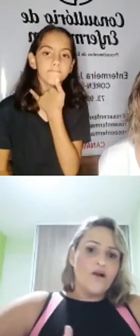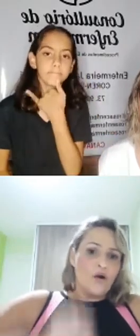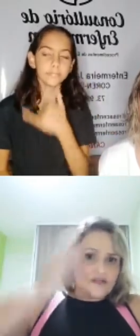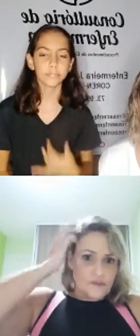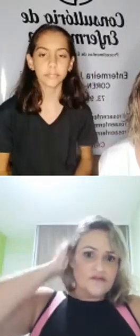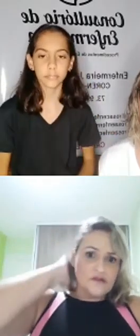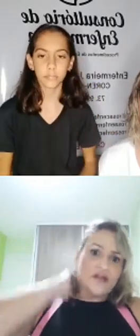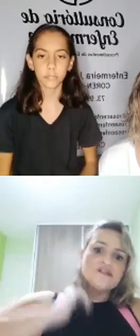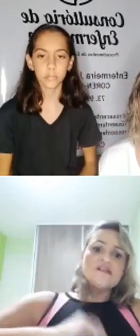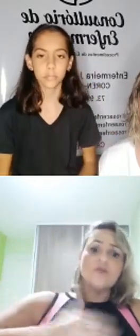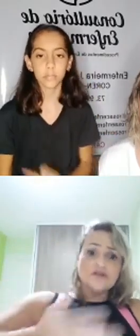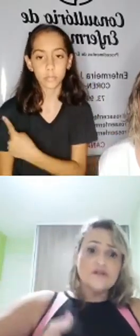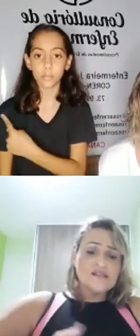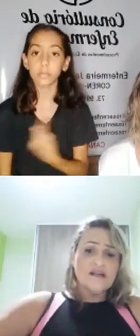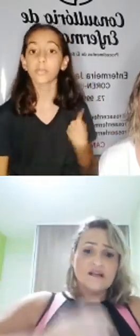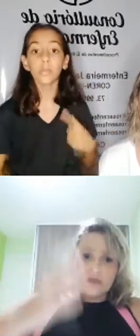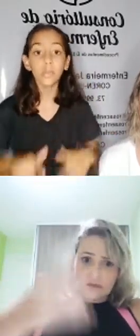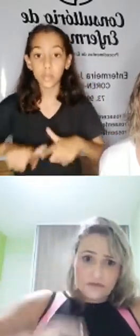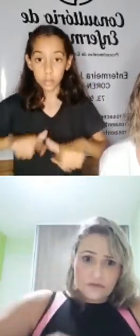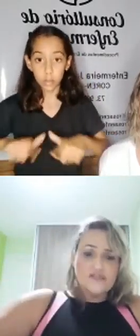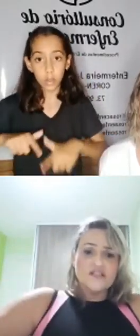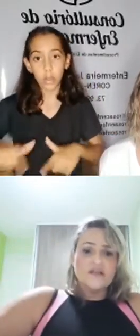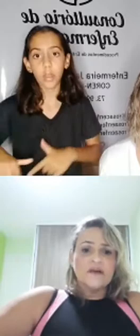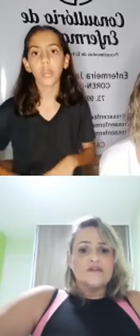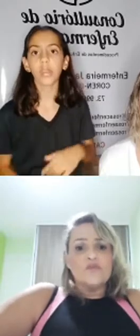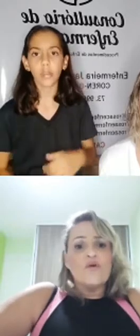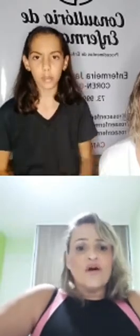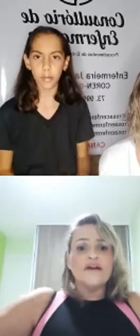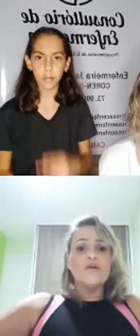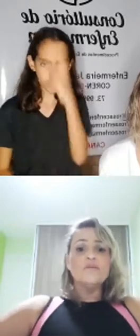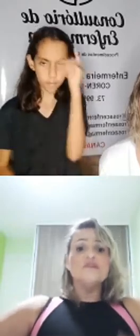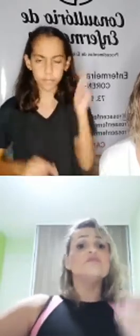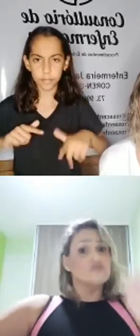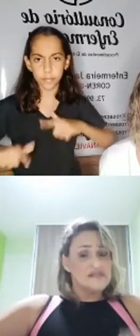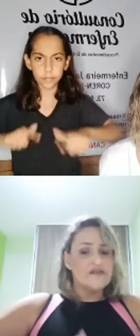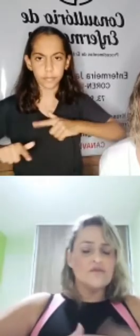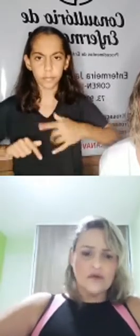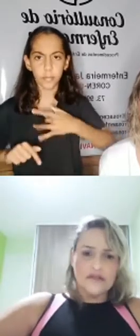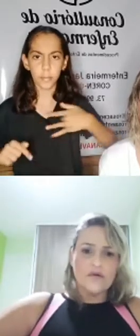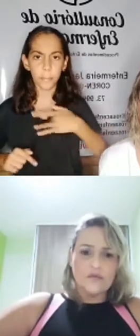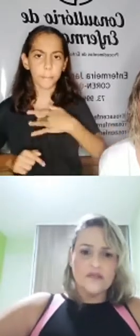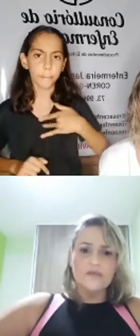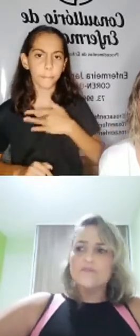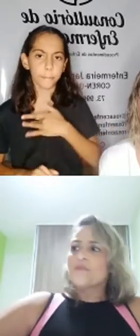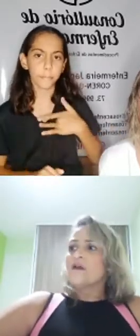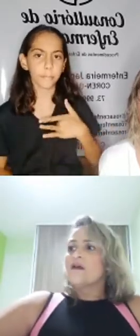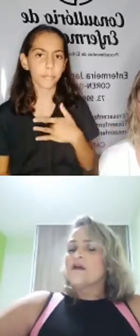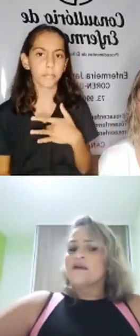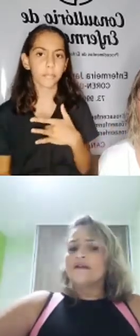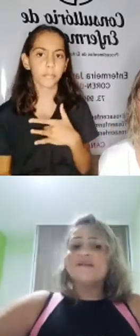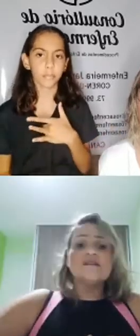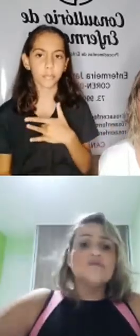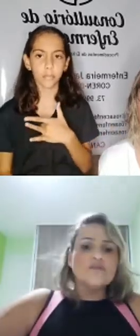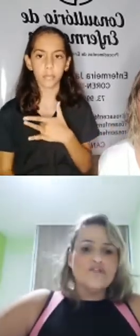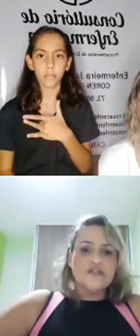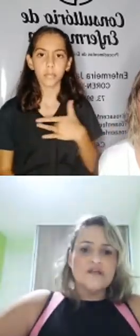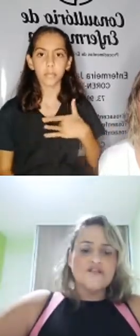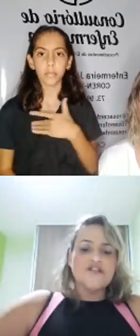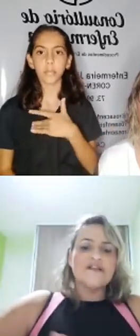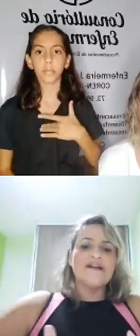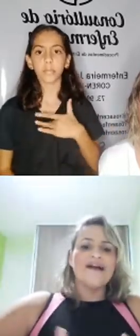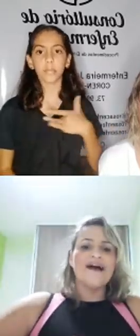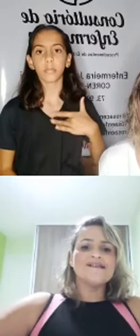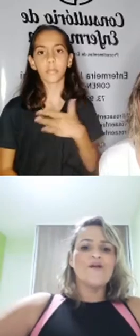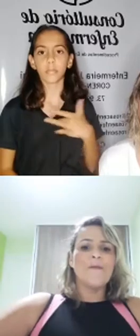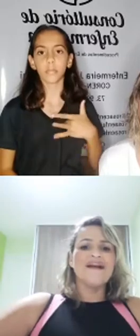para nós, profissionais de saúde, eu sei que os que estão aqui vão concordar comigo e você vai concordar comigo. Tem sido angustiante